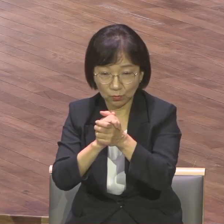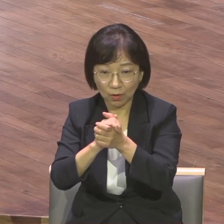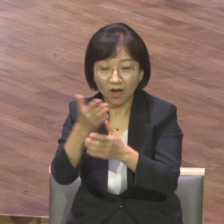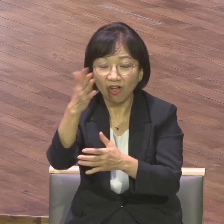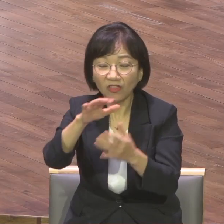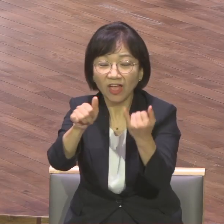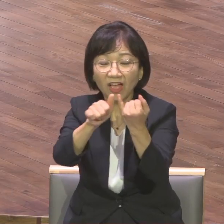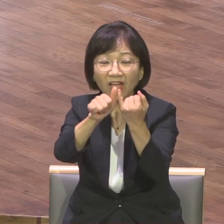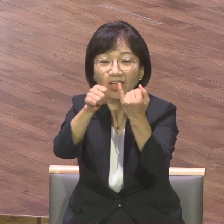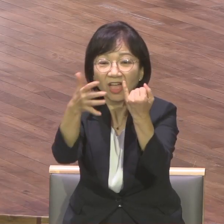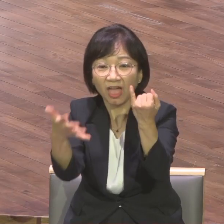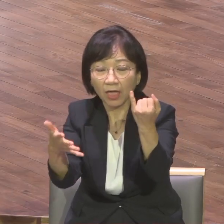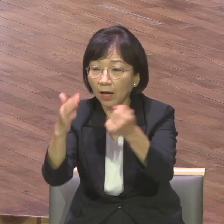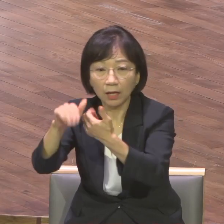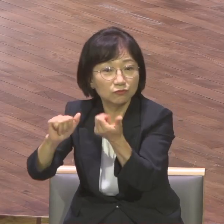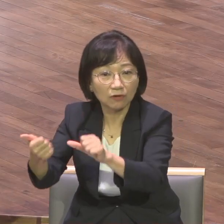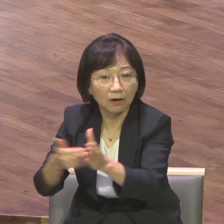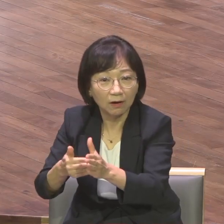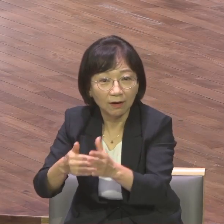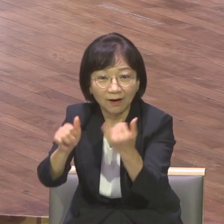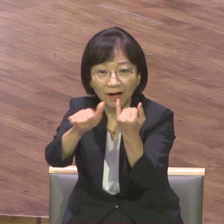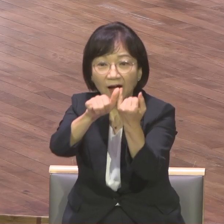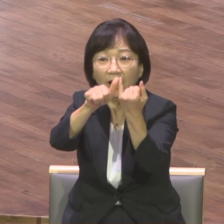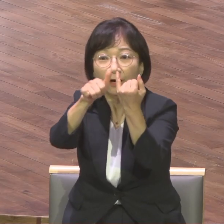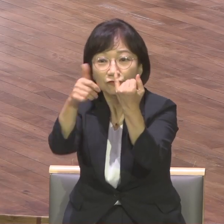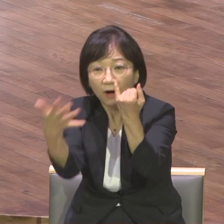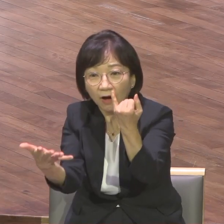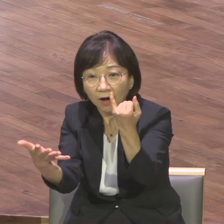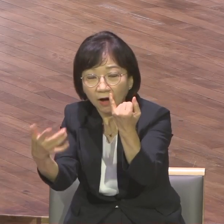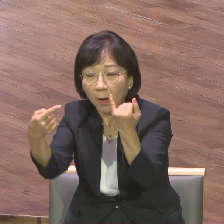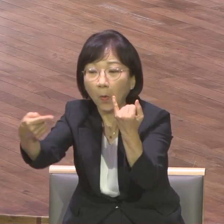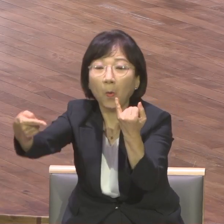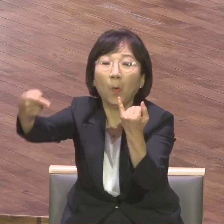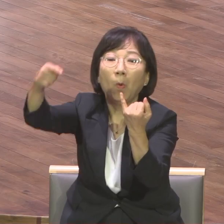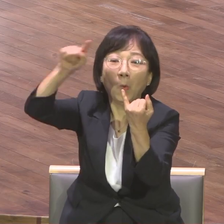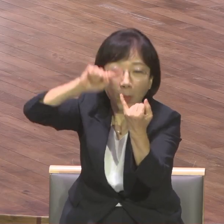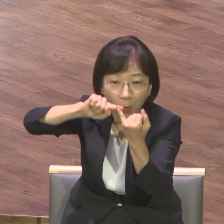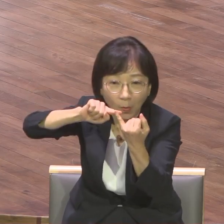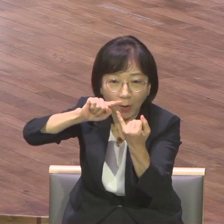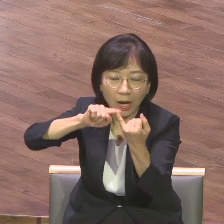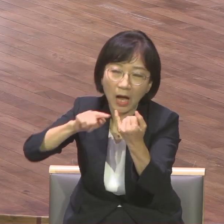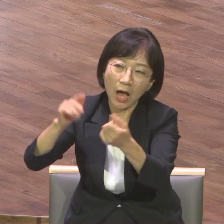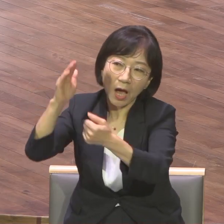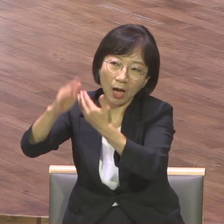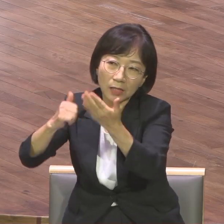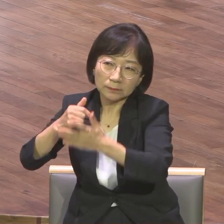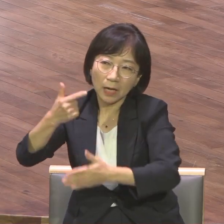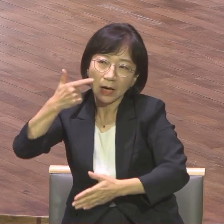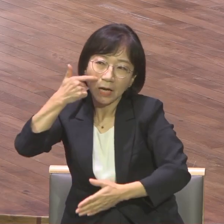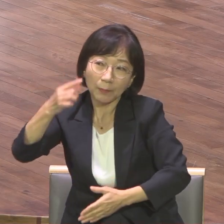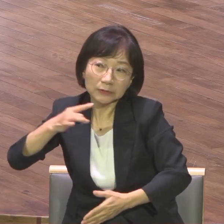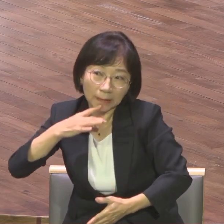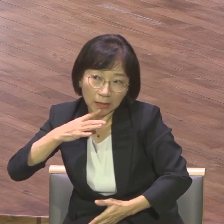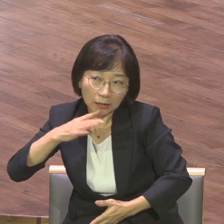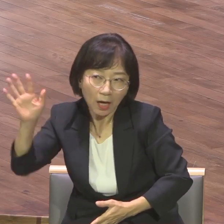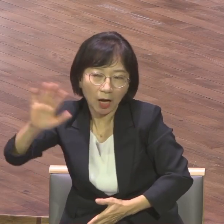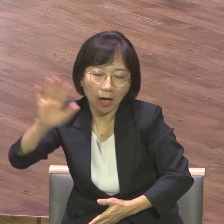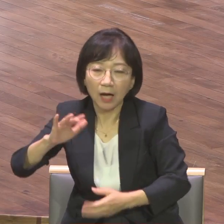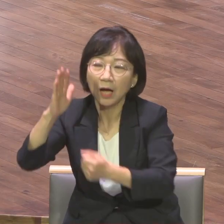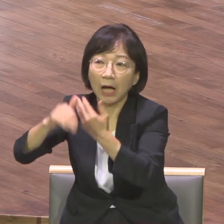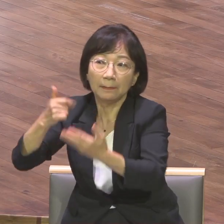죽어버렸어. 그러니까 어떻게 합니까? 그 화술도 떠가지고 하나님 아버지가